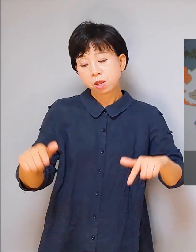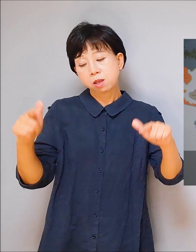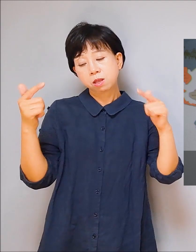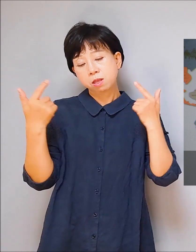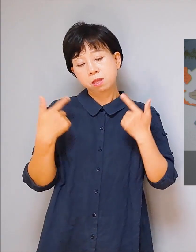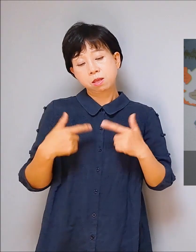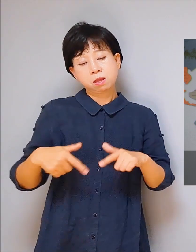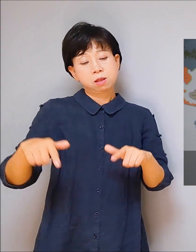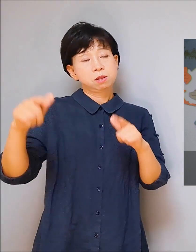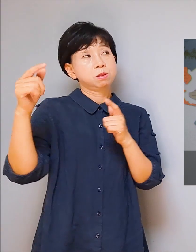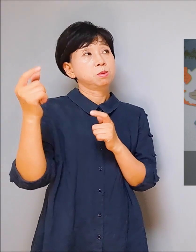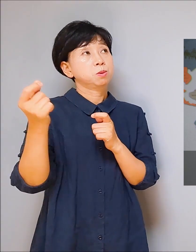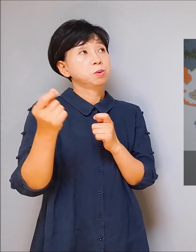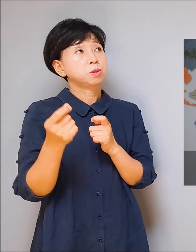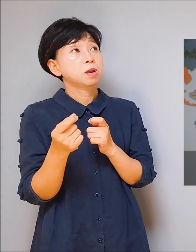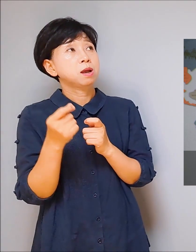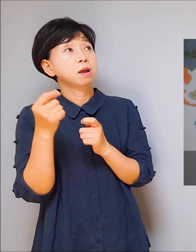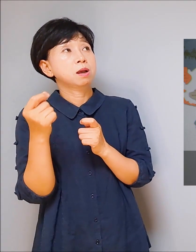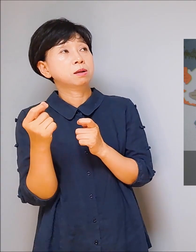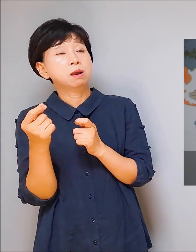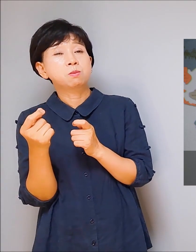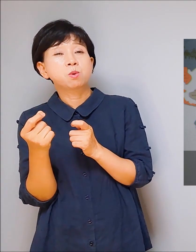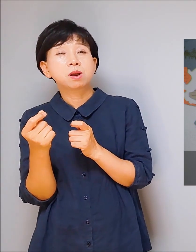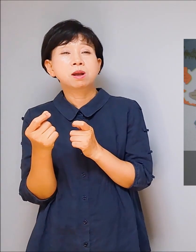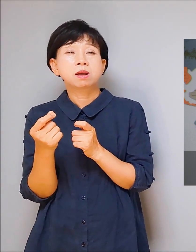날로 날로